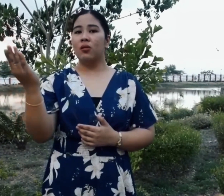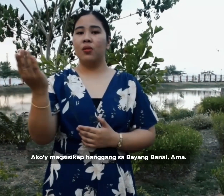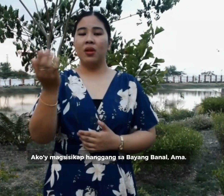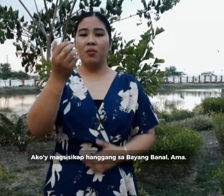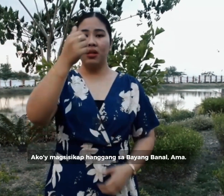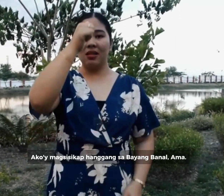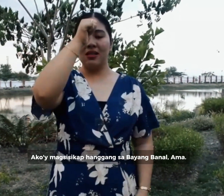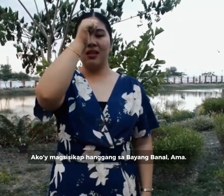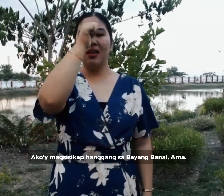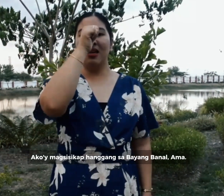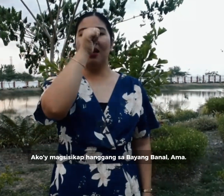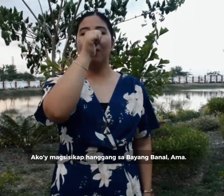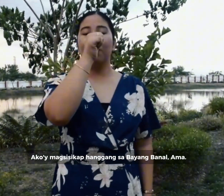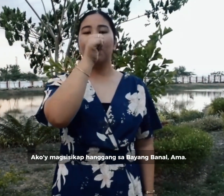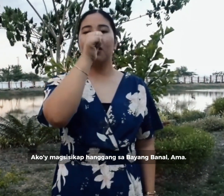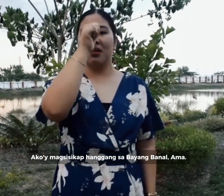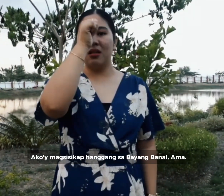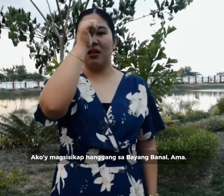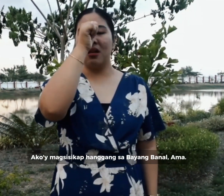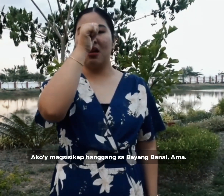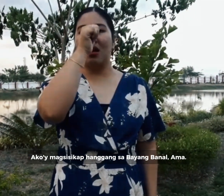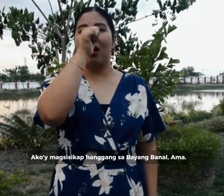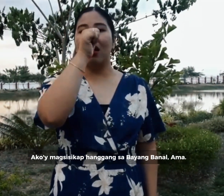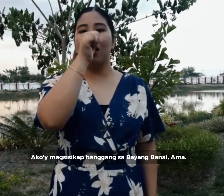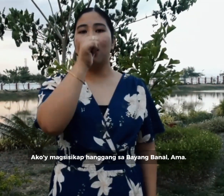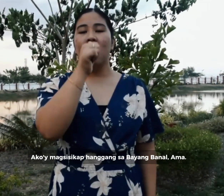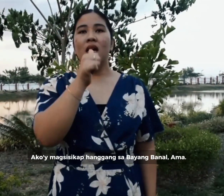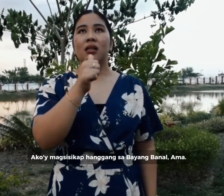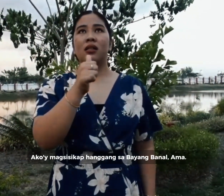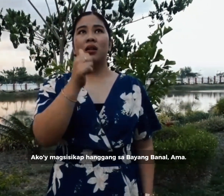Ako'y magsisikap hanggang sa